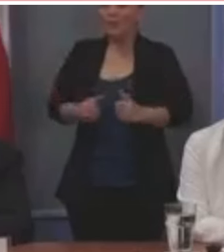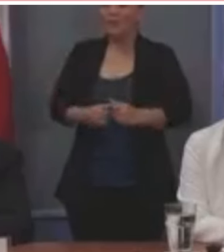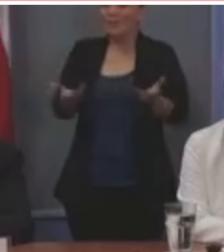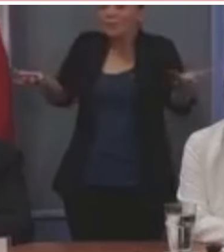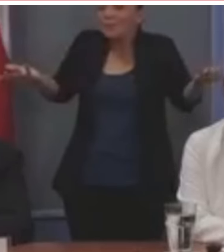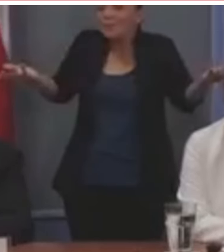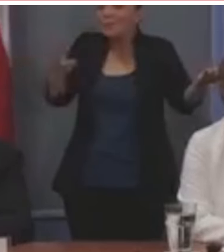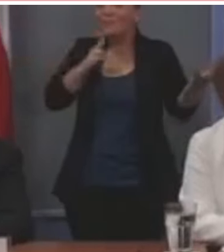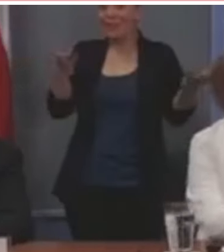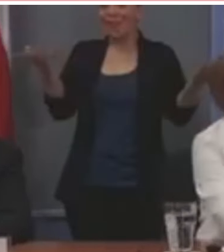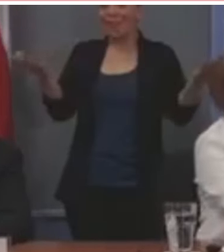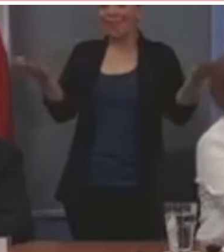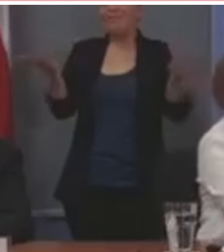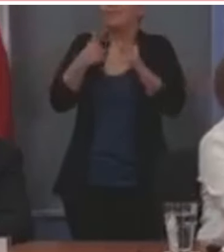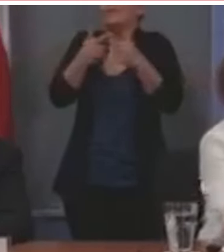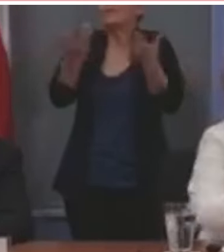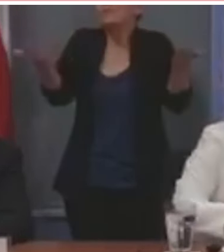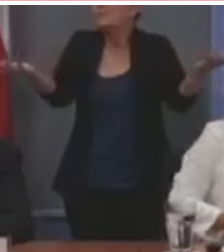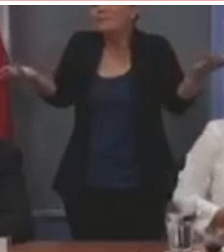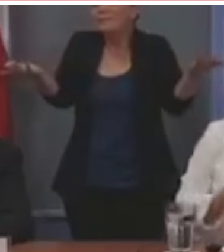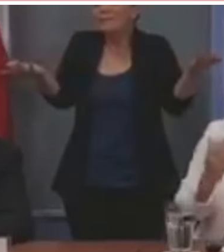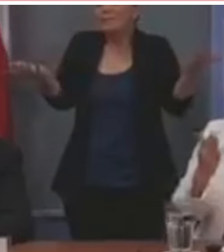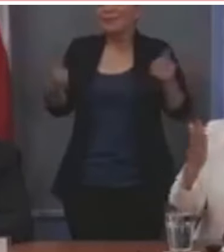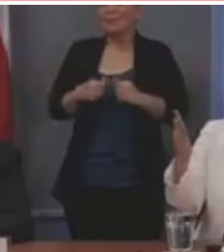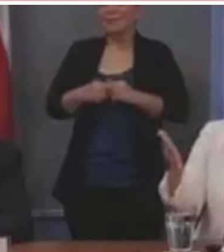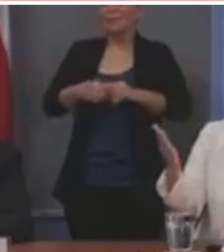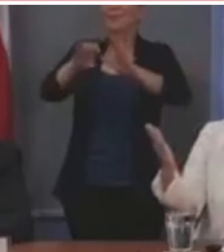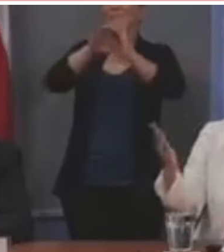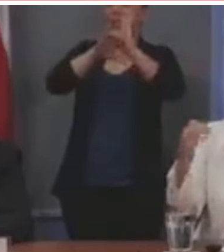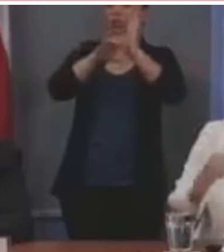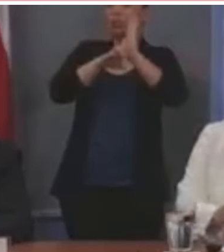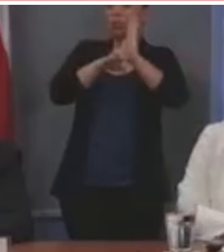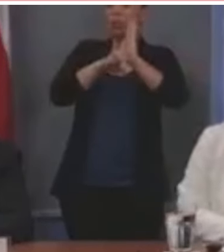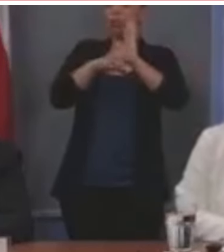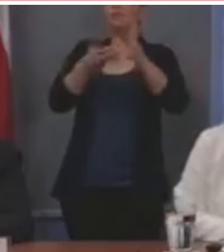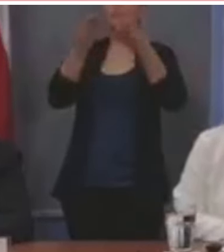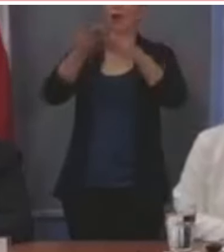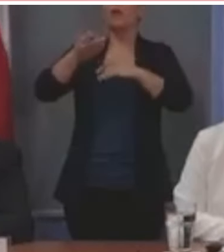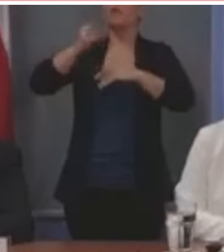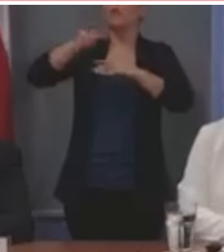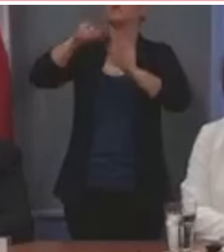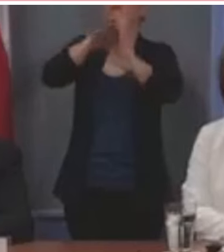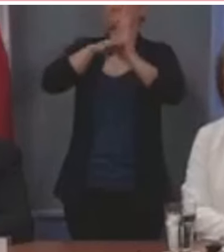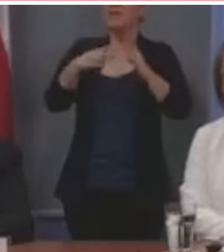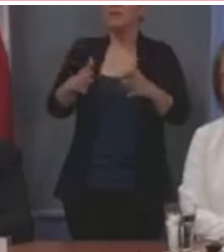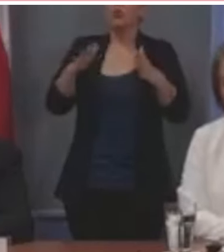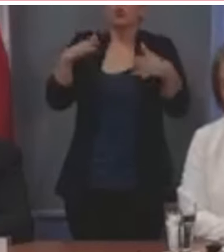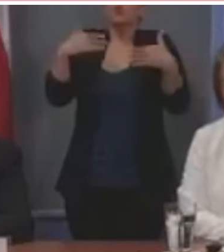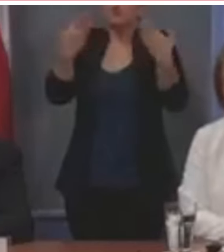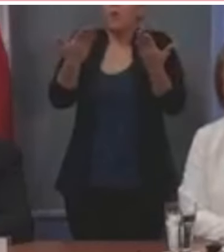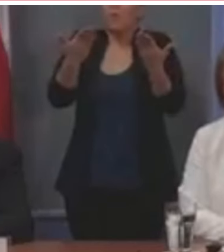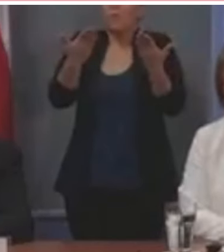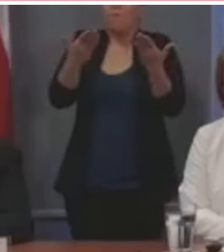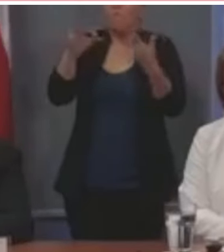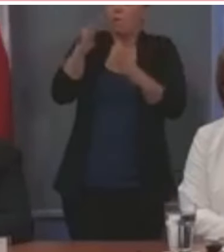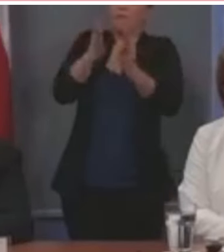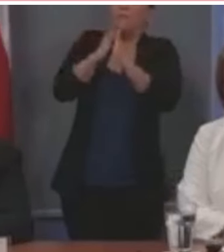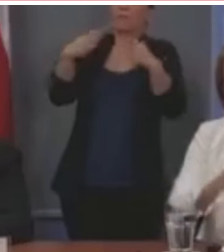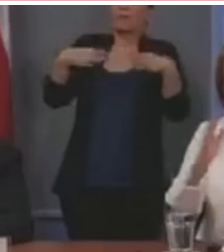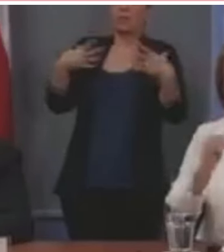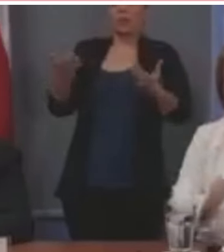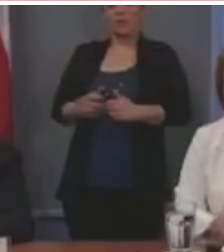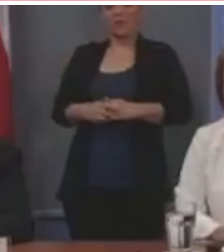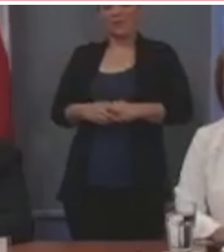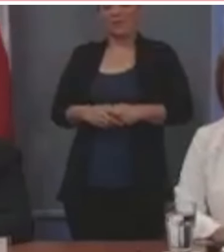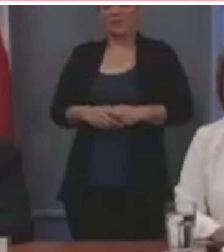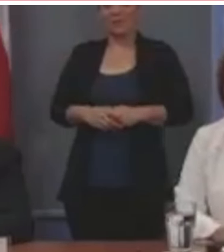¿Sí o no? Y por algo, el estatuto da una directriz y un ordenamiento de cómo tienen que gozarse las vacaciones. Y